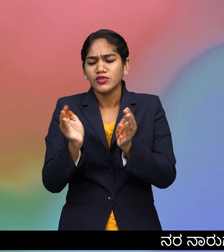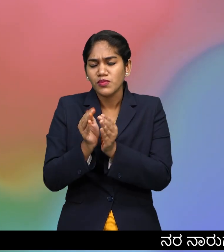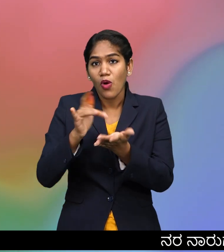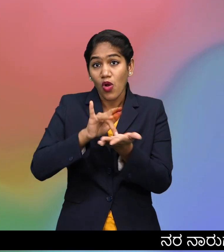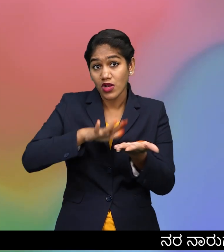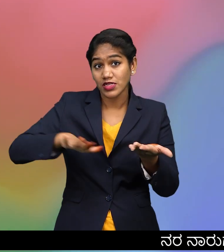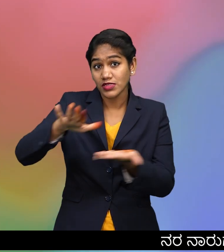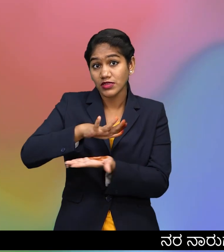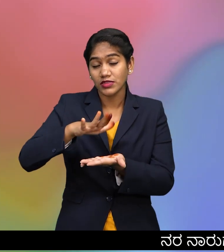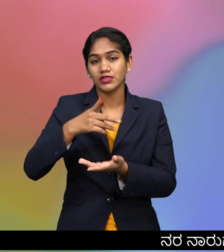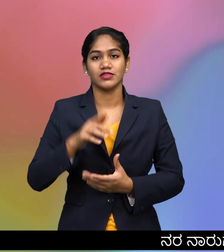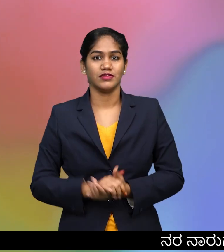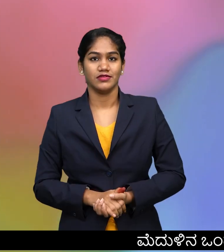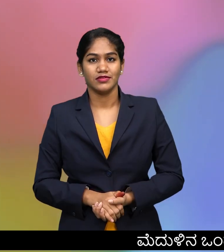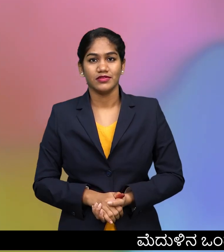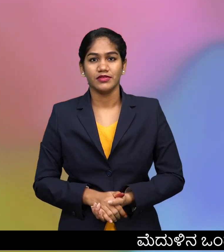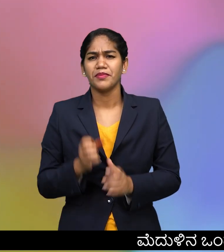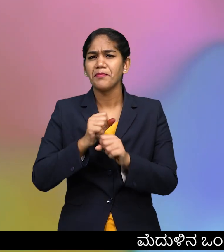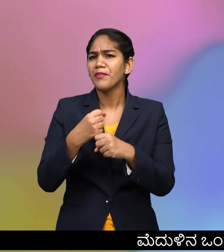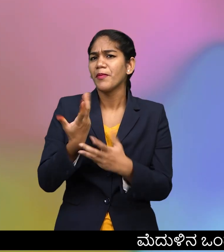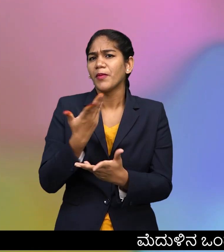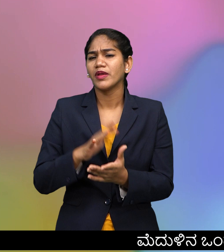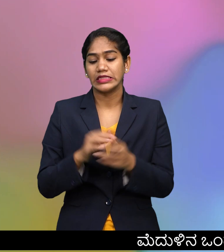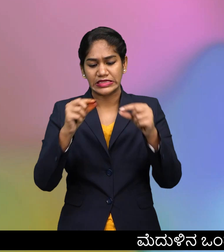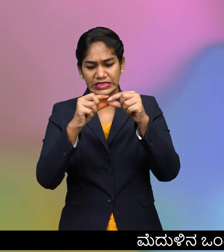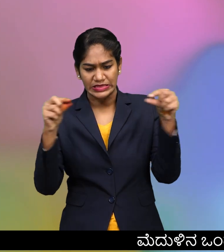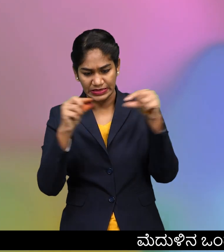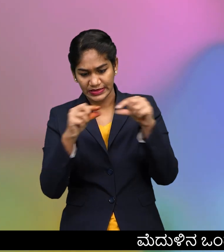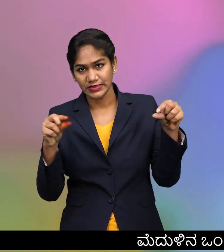ನಾರುಗಳಿಂದ ಮಾಡಲ್ಪಟ್ಟ ಮೆದುಳಿನ ಒಂದು ಸಣ್ಣ ಪ್ರದೇಶವಾಗಿದೆ.